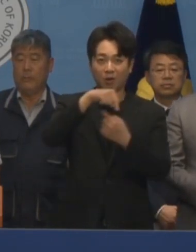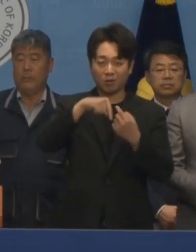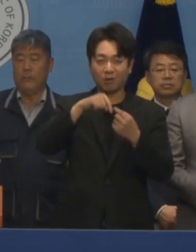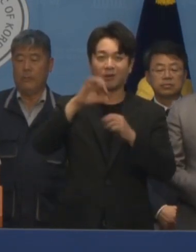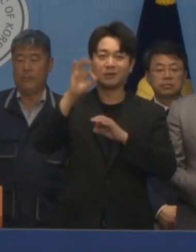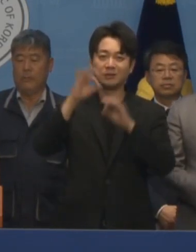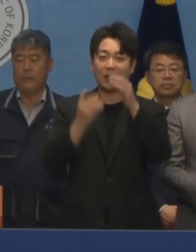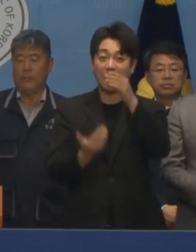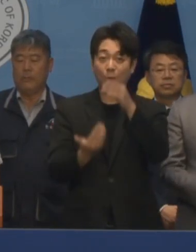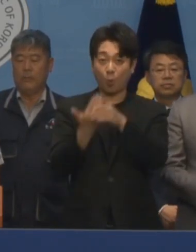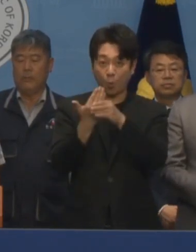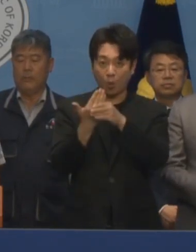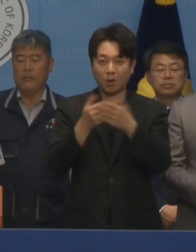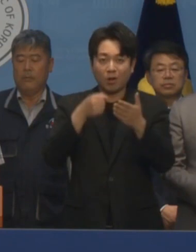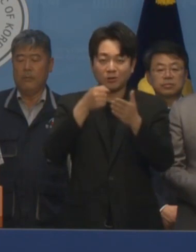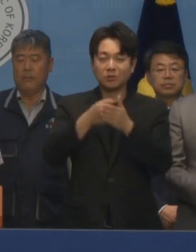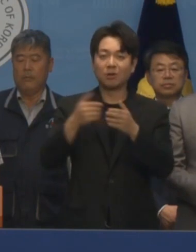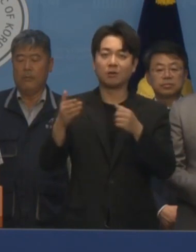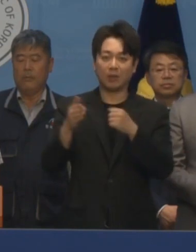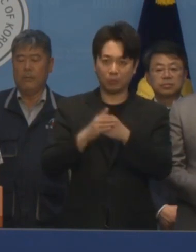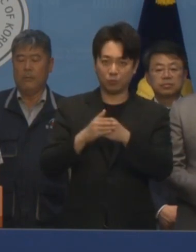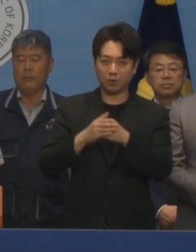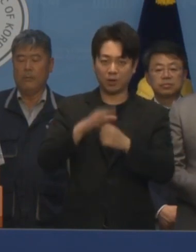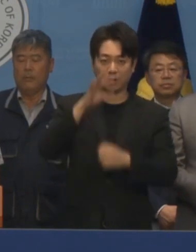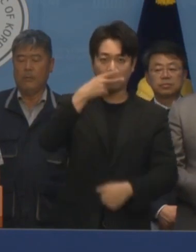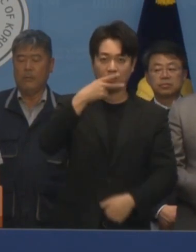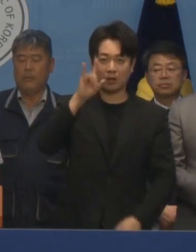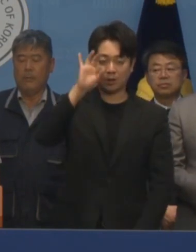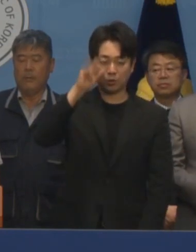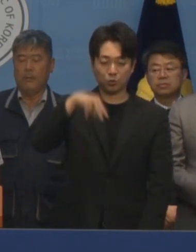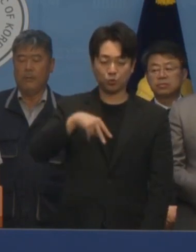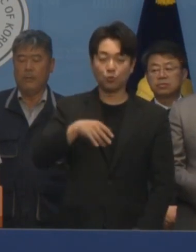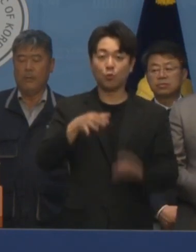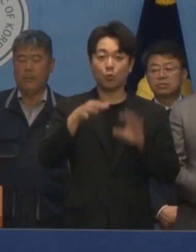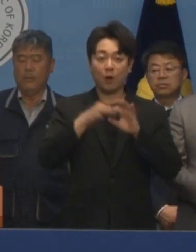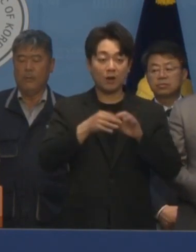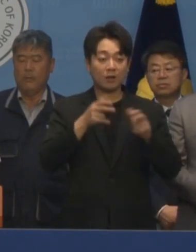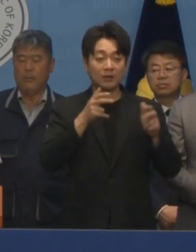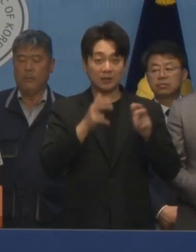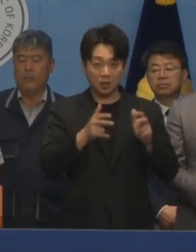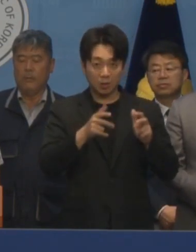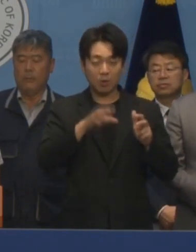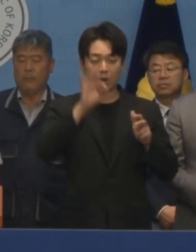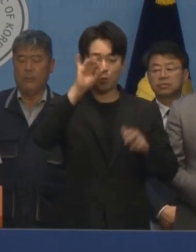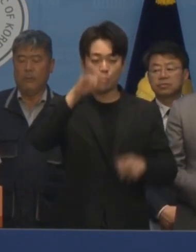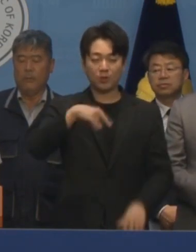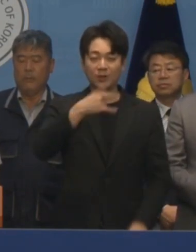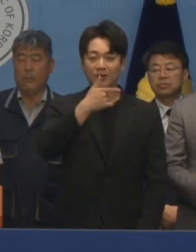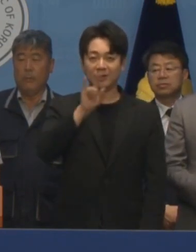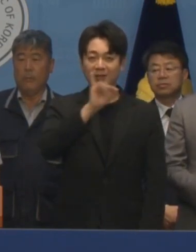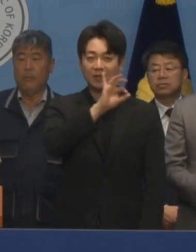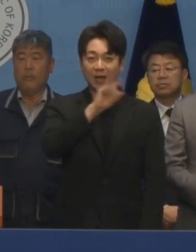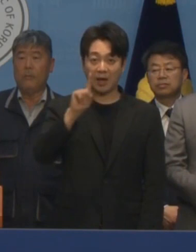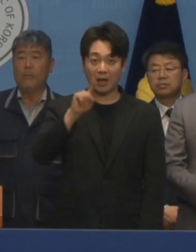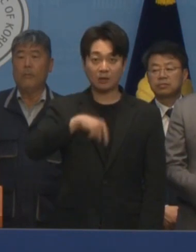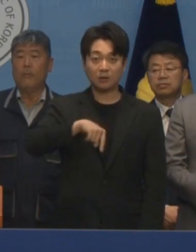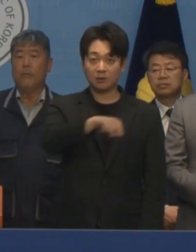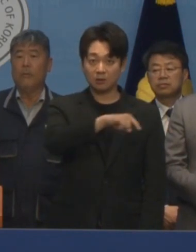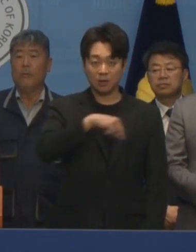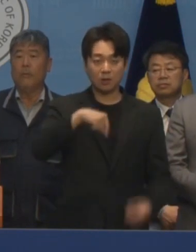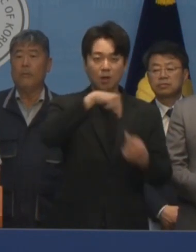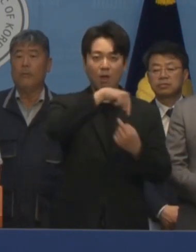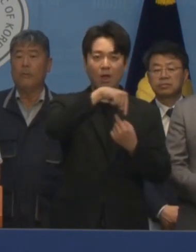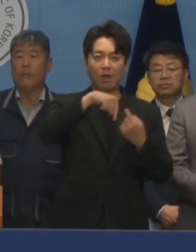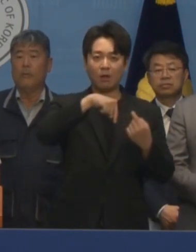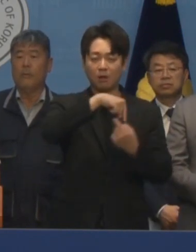의사결정으로 말미암아 위니아전자 매뉴팩처링 그리고 위니아는 연쇄적으로 심각한